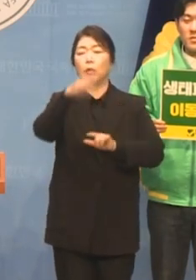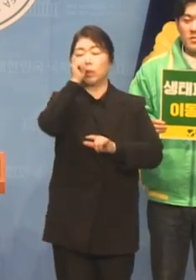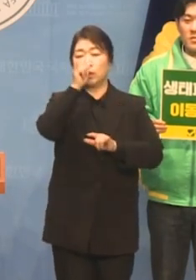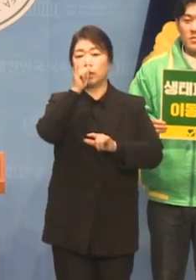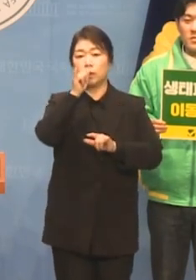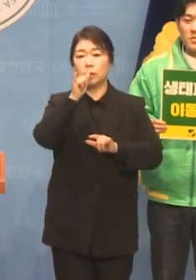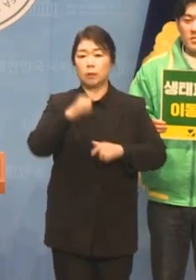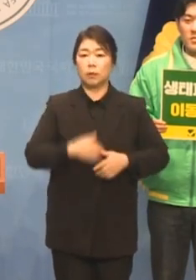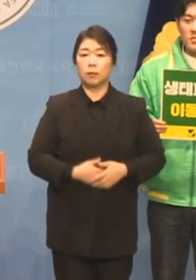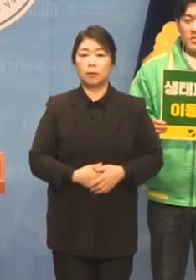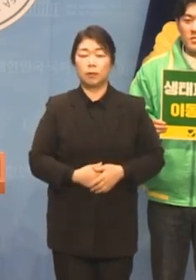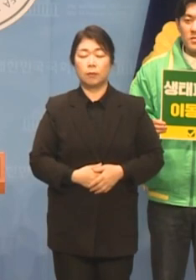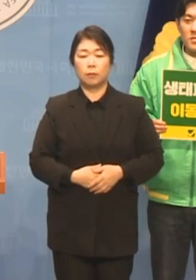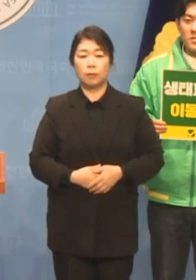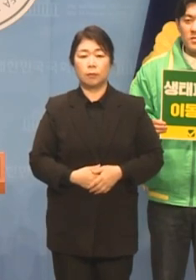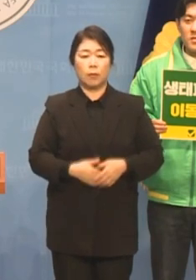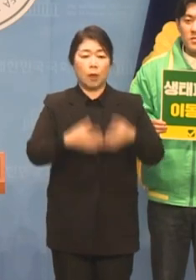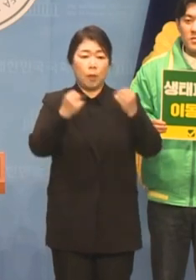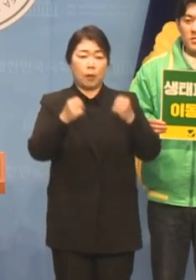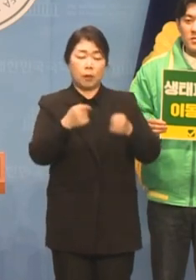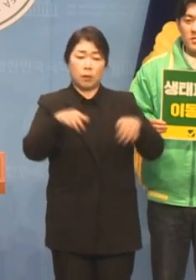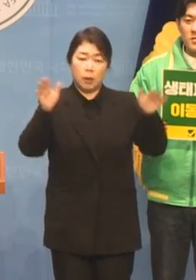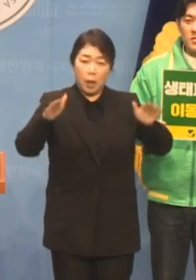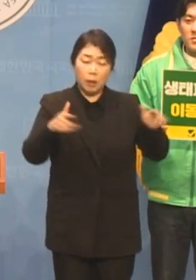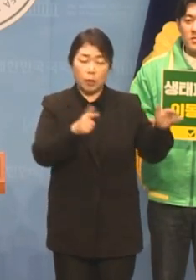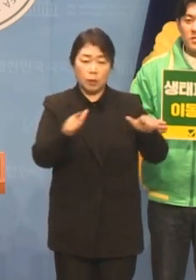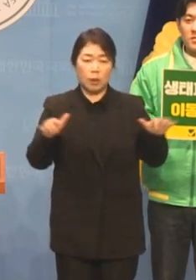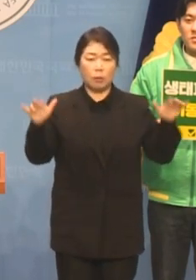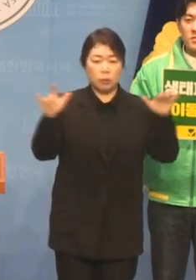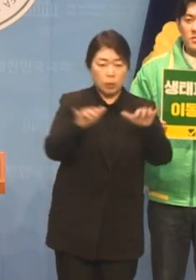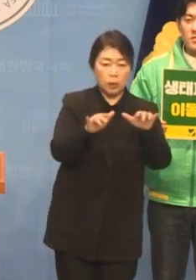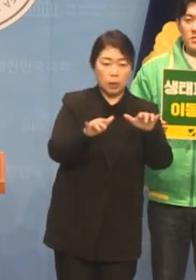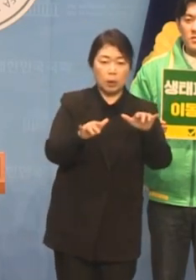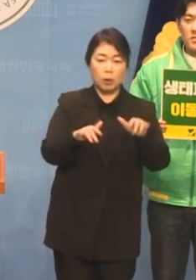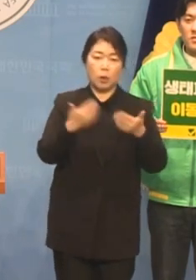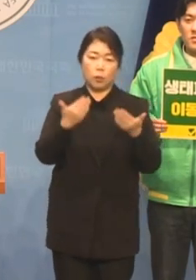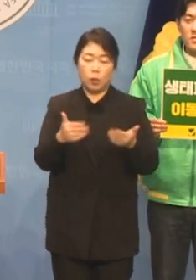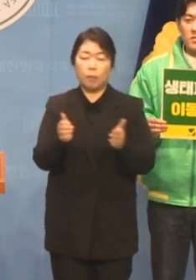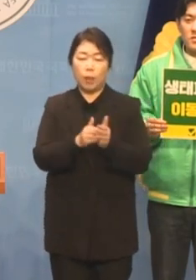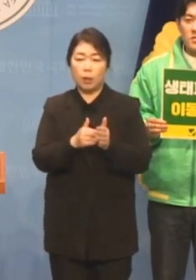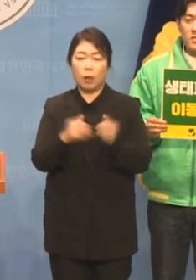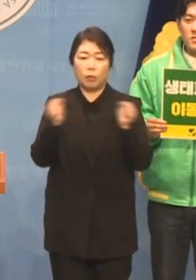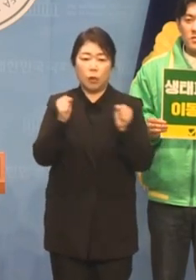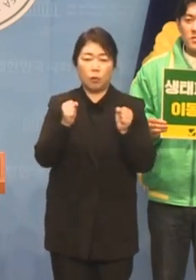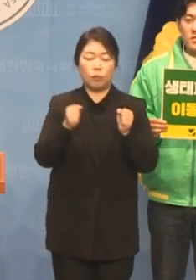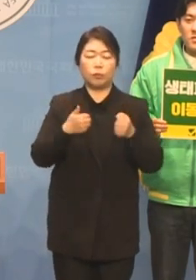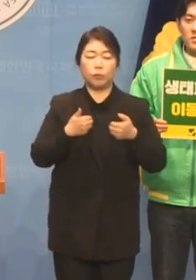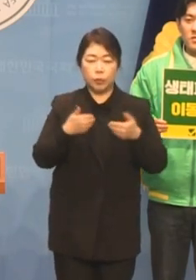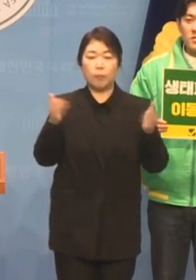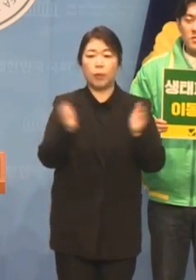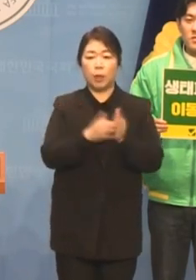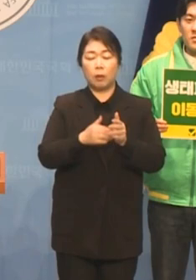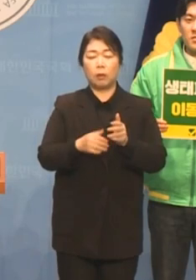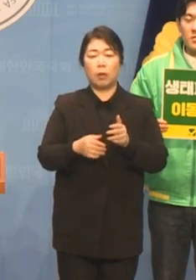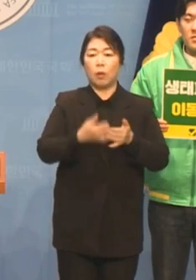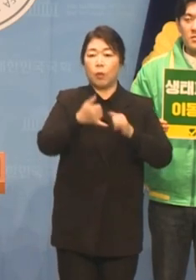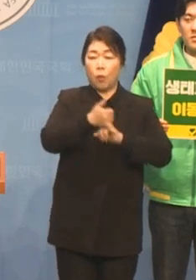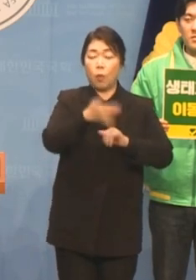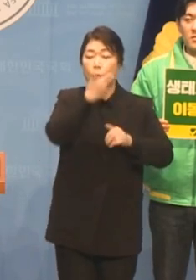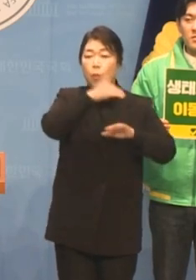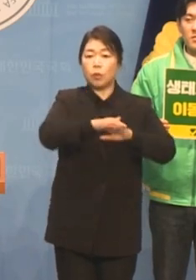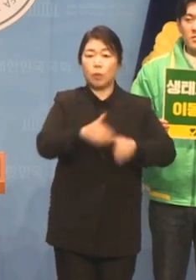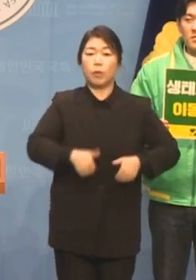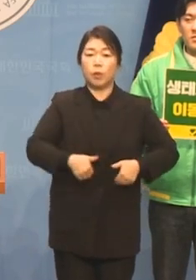터전입니다 수많은 철들 핵심 기착지 및 월동지로 반드시 보전되어야 하는